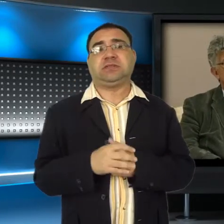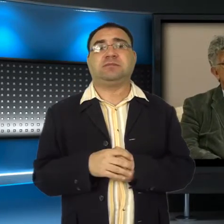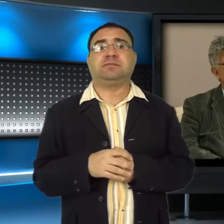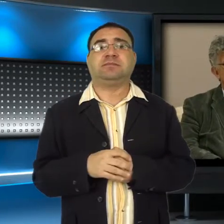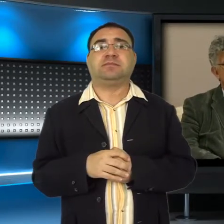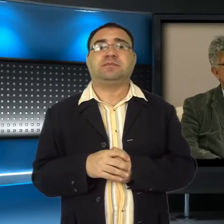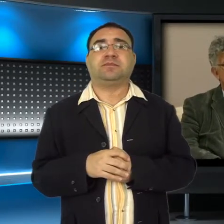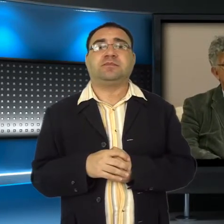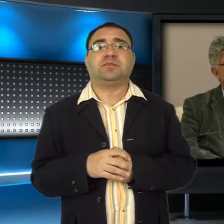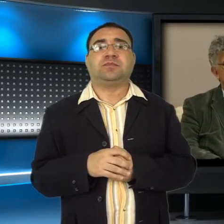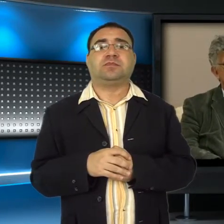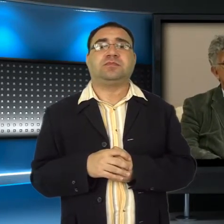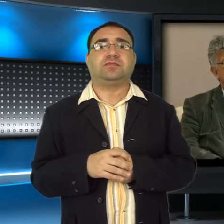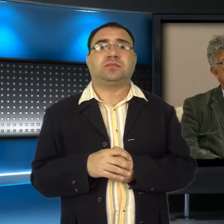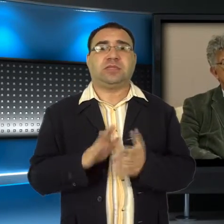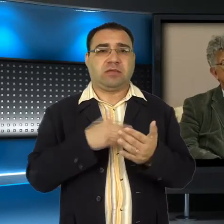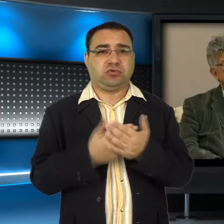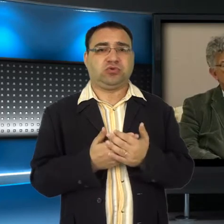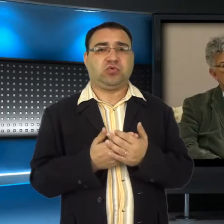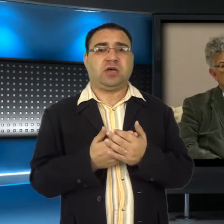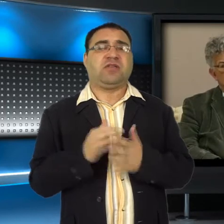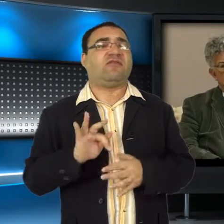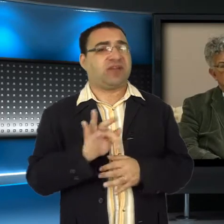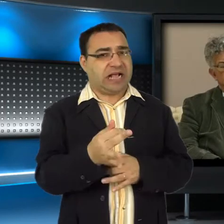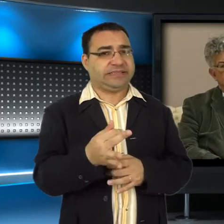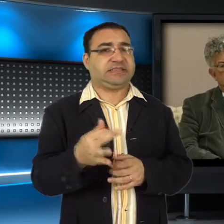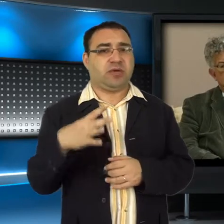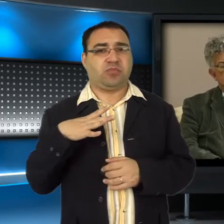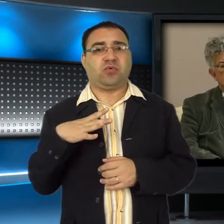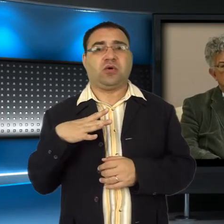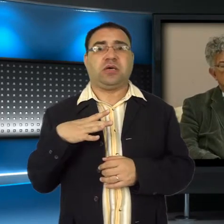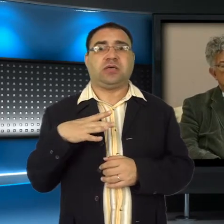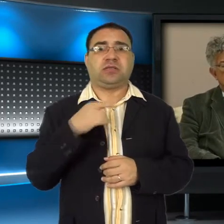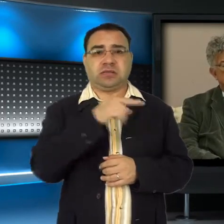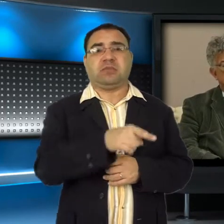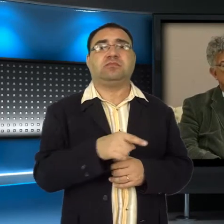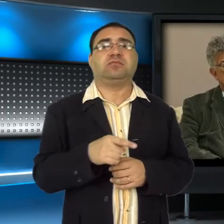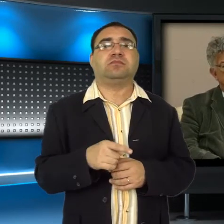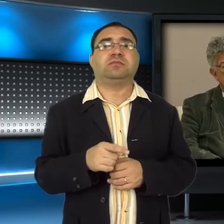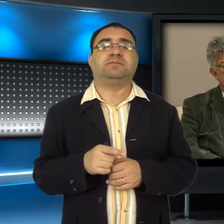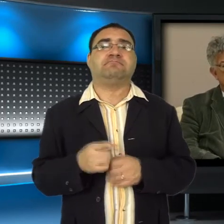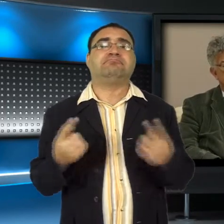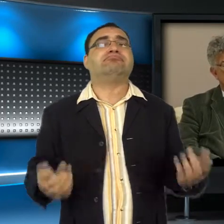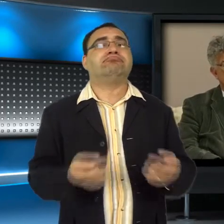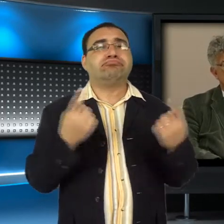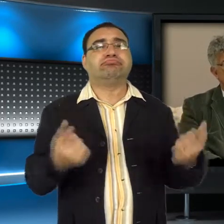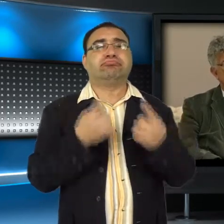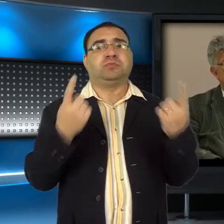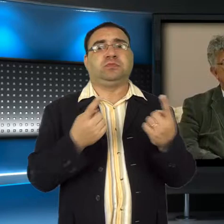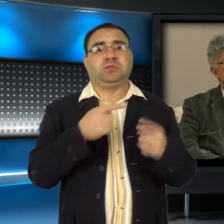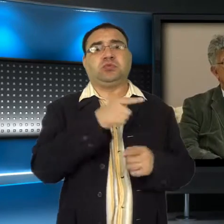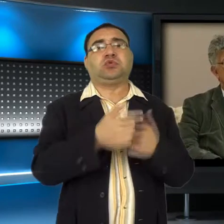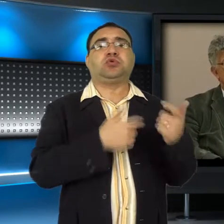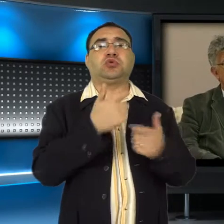ostatnich kilku razy z miasta Lille w północnej Francji. W charakterze rozpowszechnienia poczucia tego,